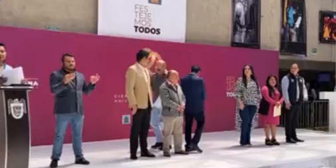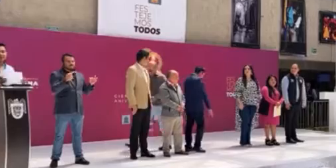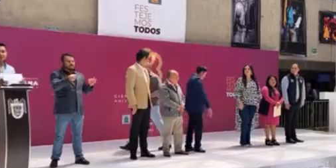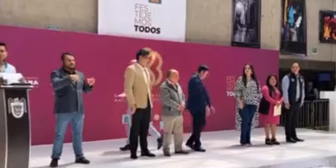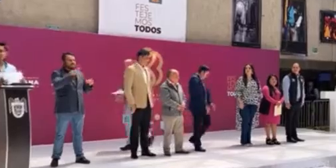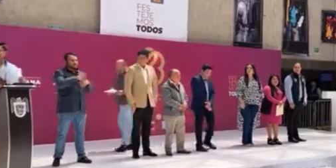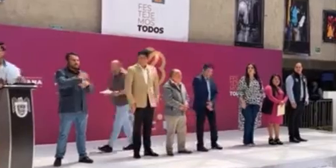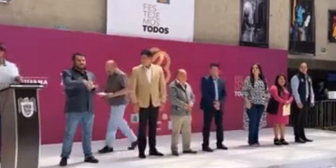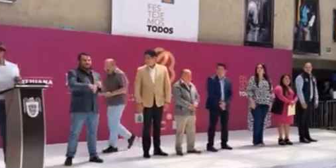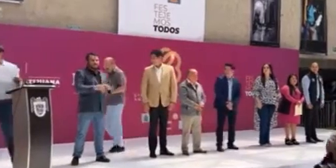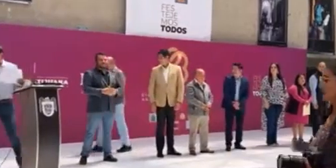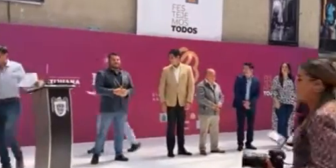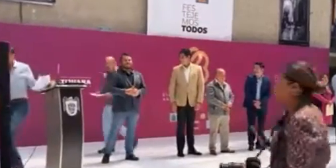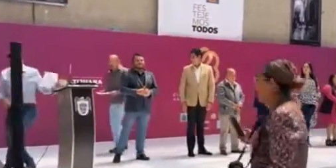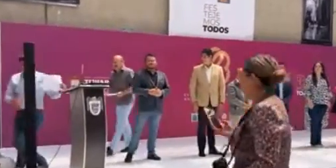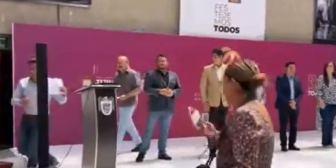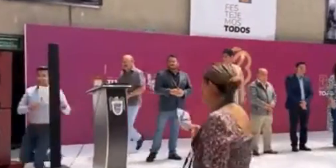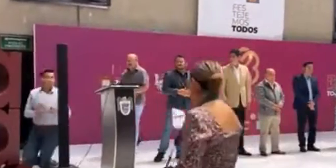evento.